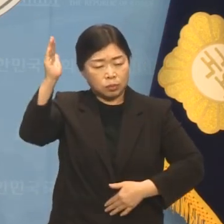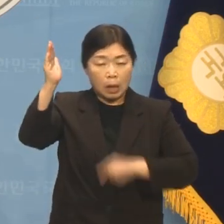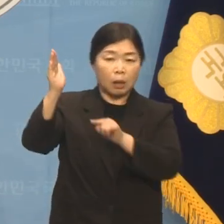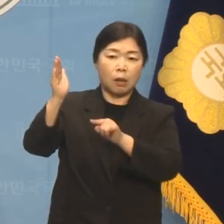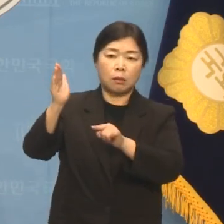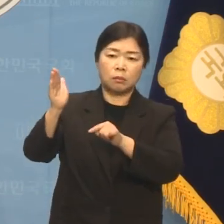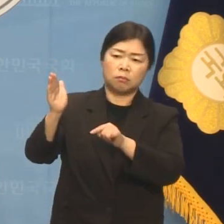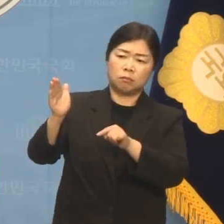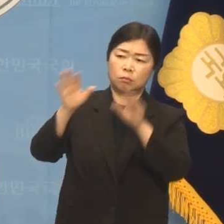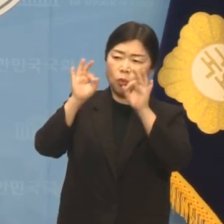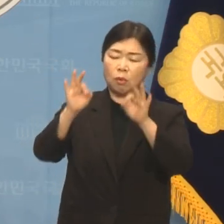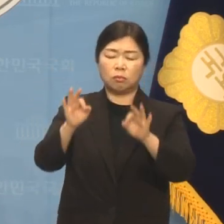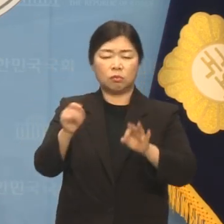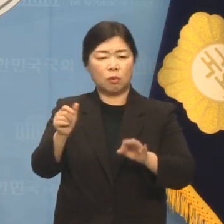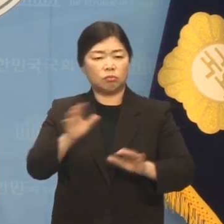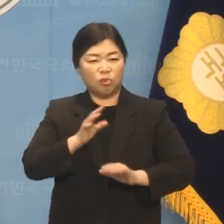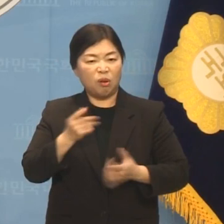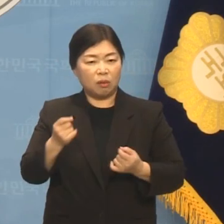것은 없습니다.